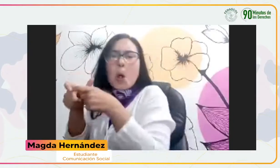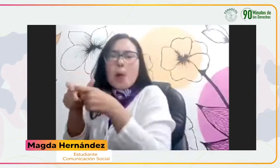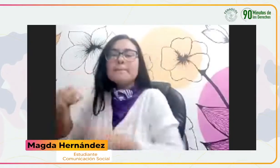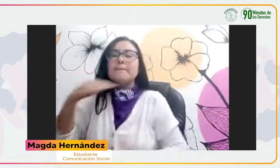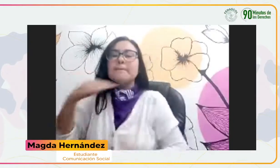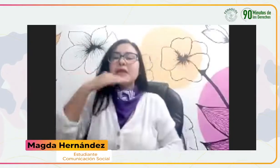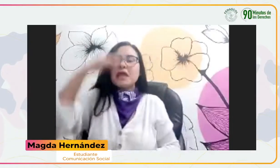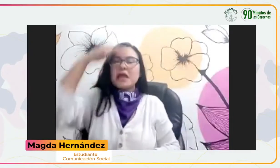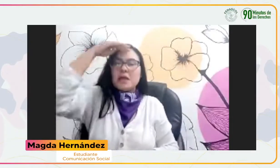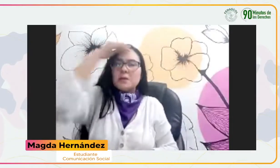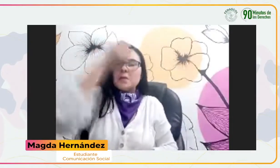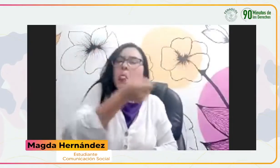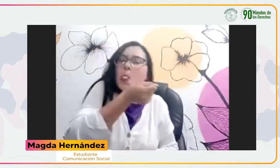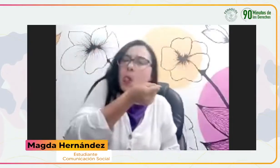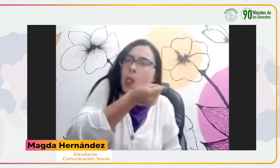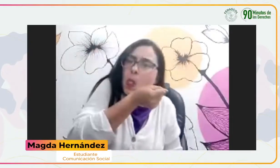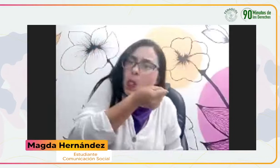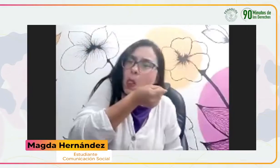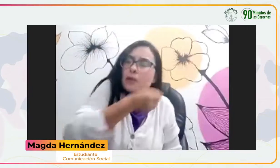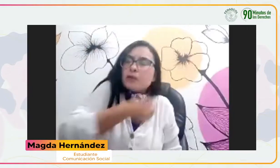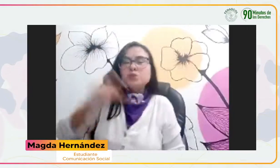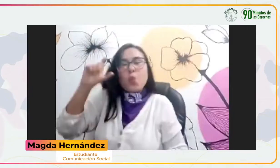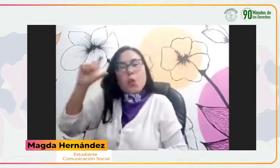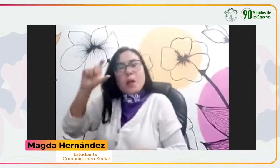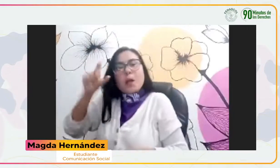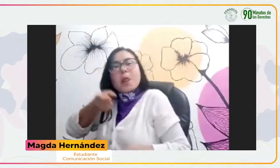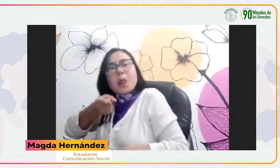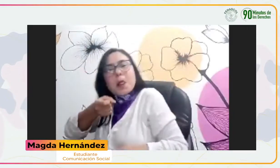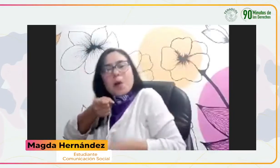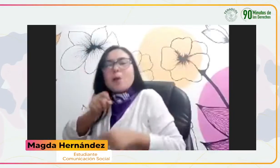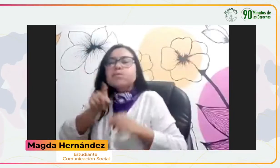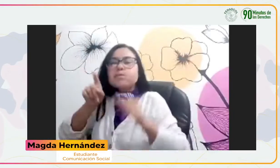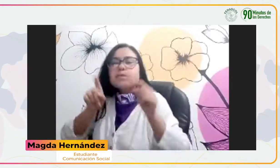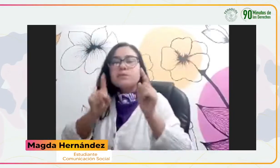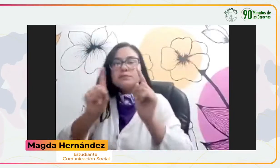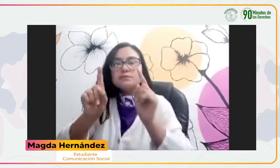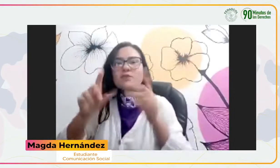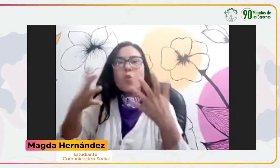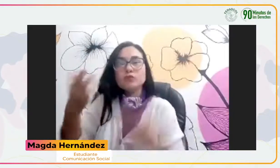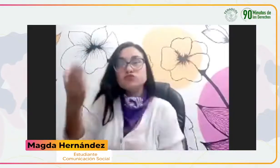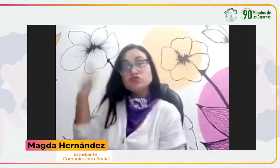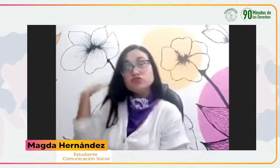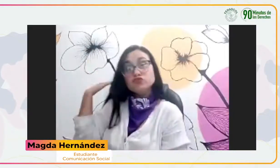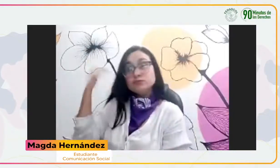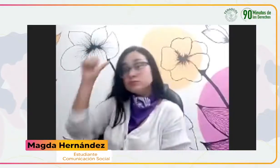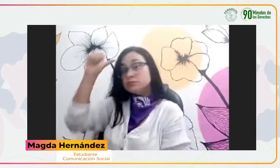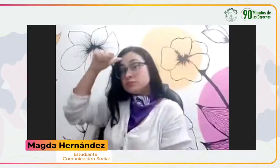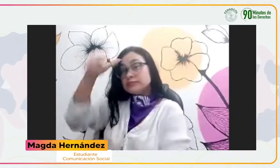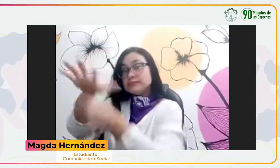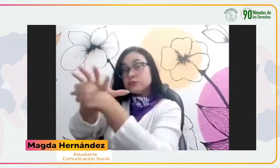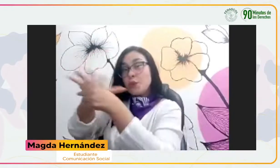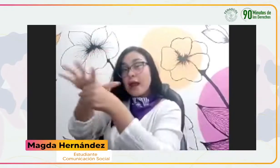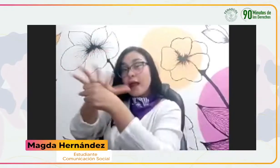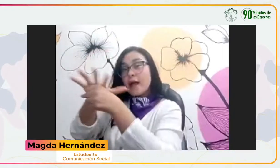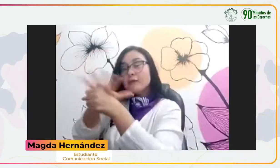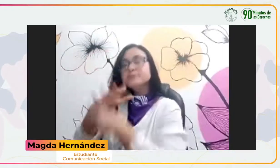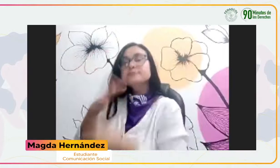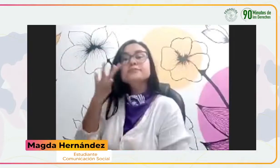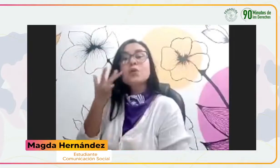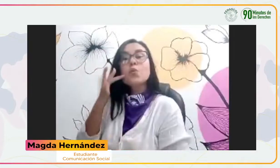feministas en Bogotá son muy pocas, en Medellín otro poquito, en Cúcuta otro poquito de mujeres, pero